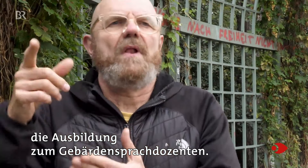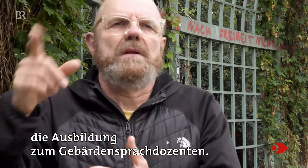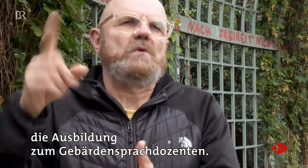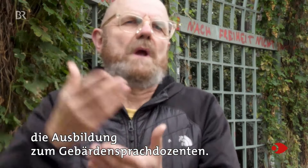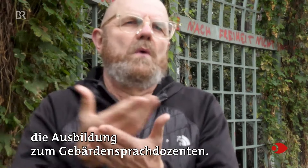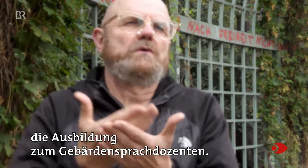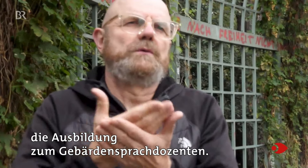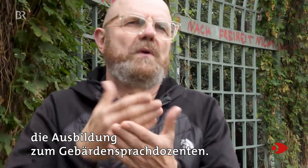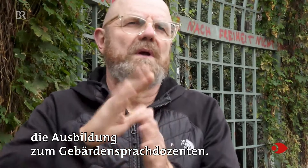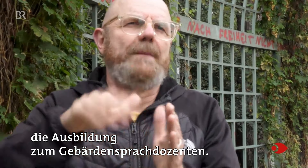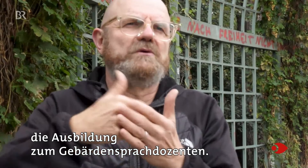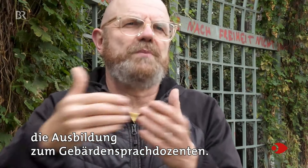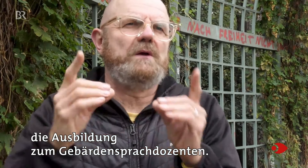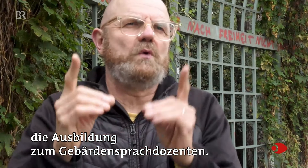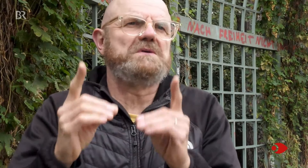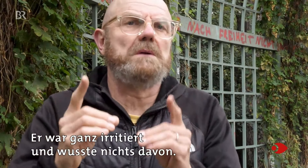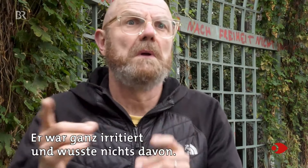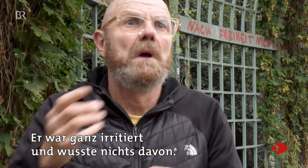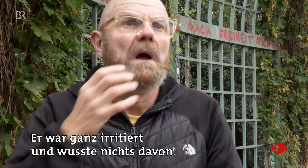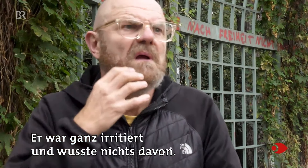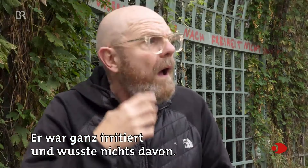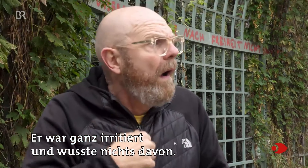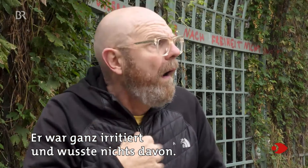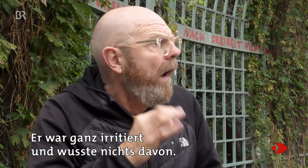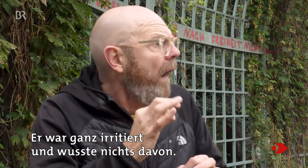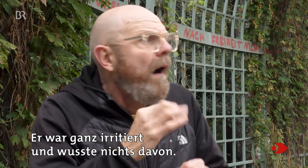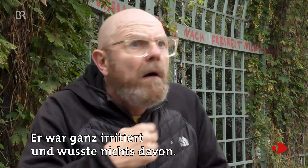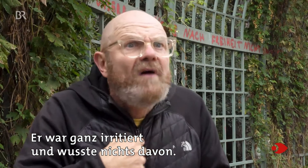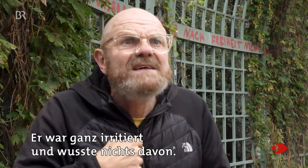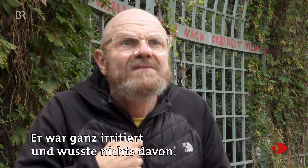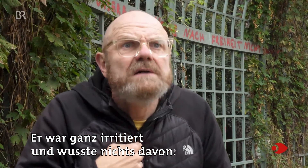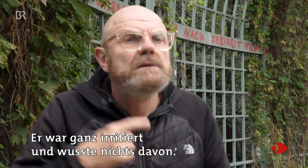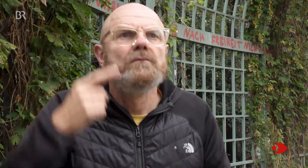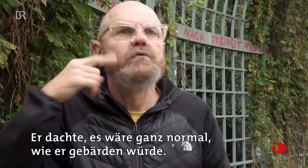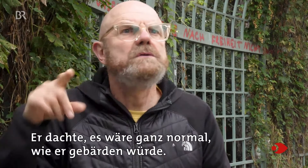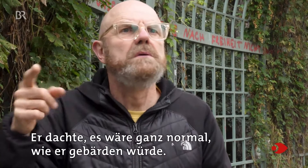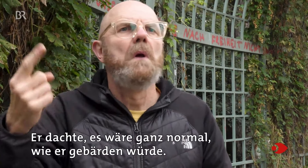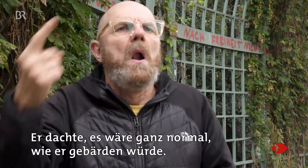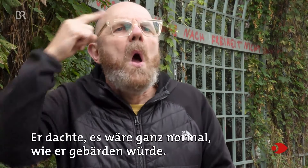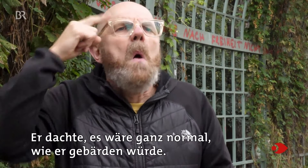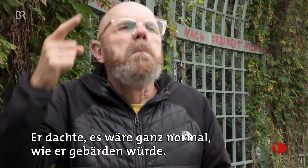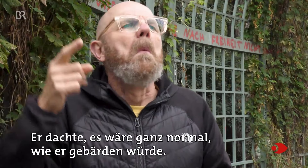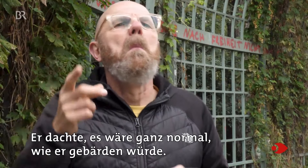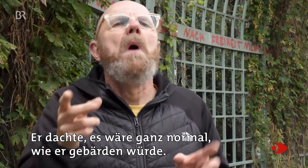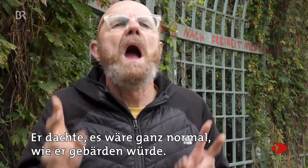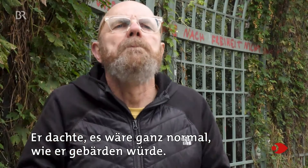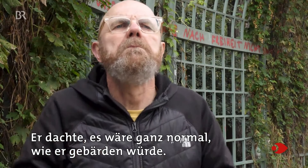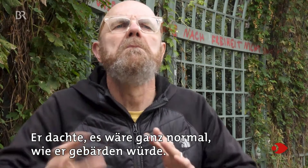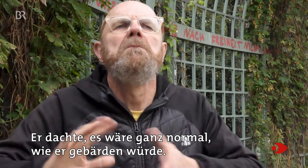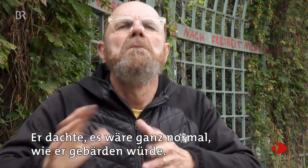zum Gebärdensprachdozenten. Er war ganz irritiert und wusste nichts davon. Er dachte, es wäre ganz normal, wie er gebärden